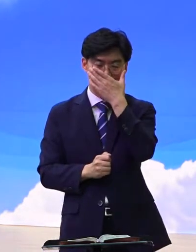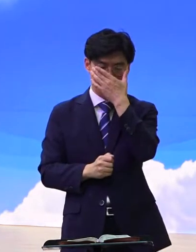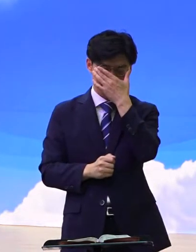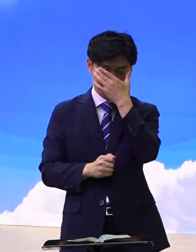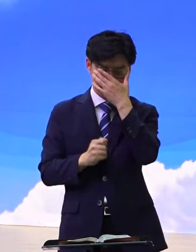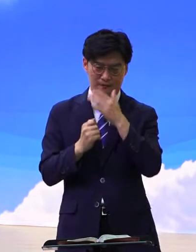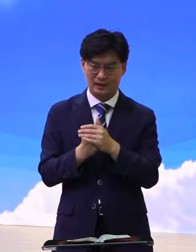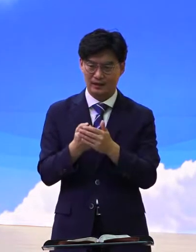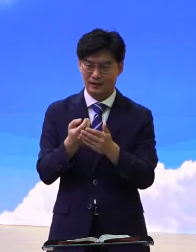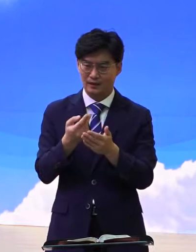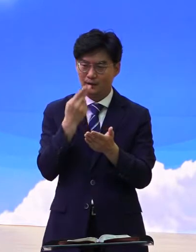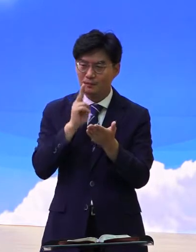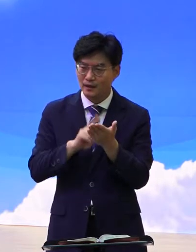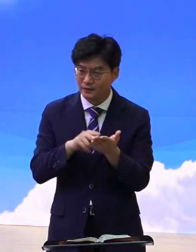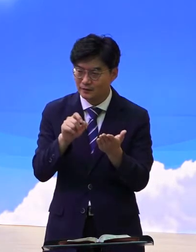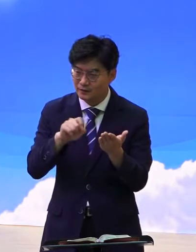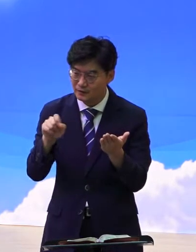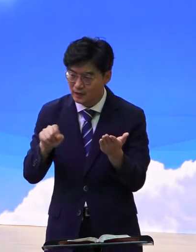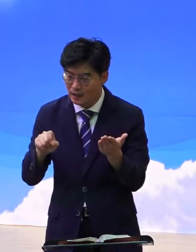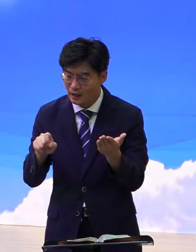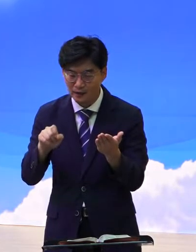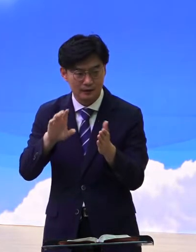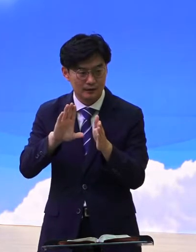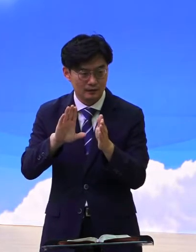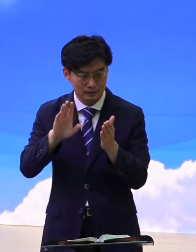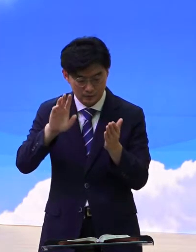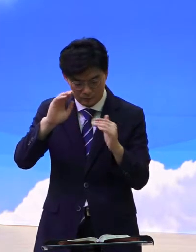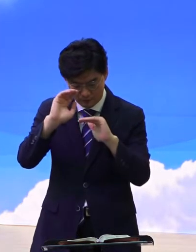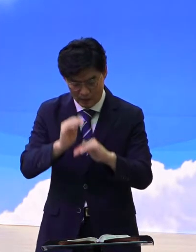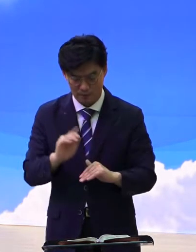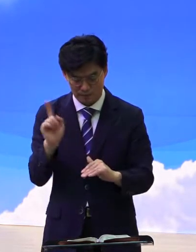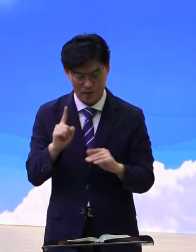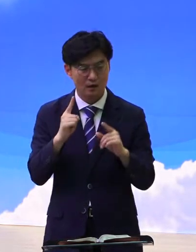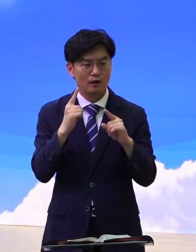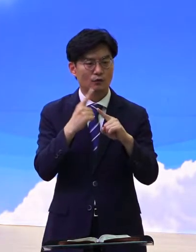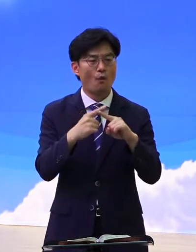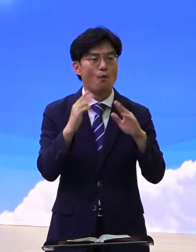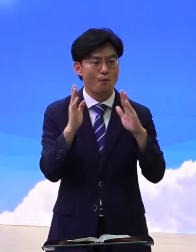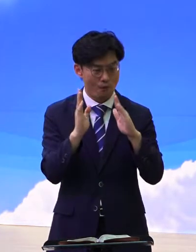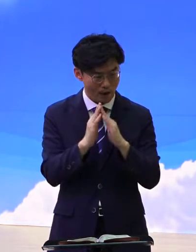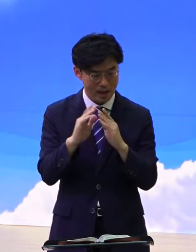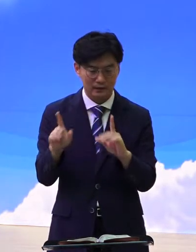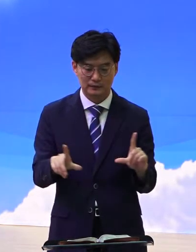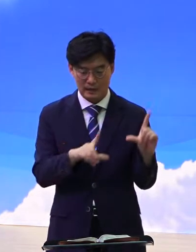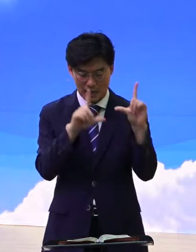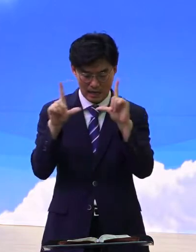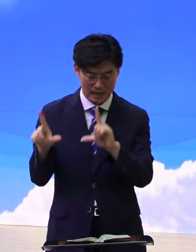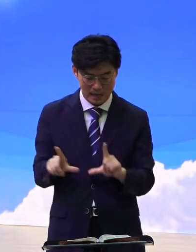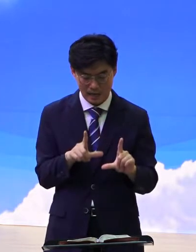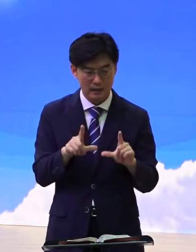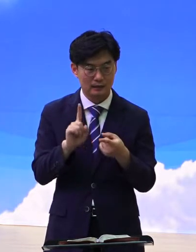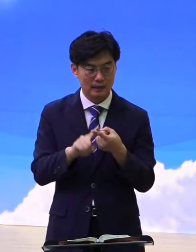그 당시 신앙생활을 하던 사람들에 대한 기록이 있습니다. 그 내용이 이렇습니다.